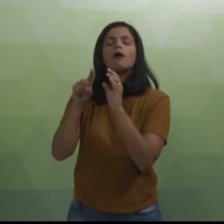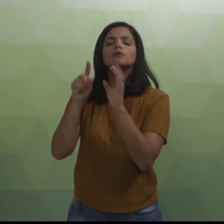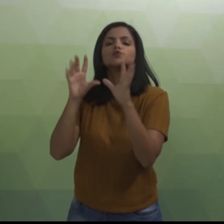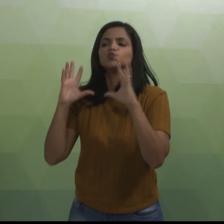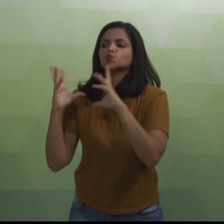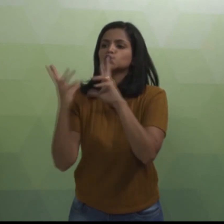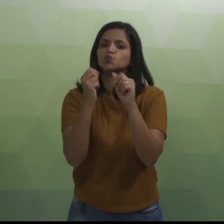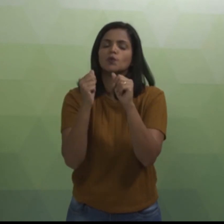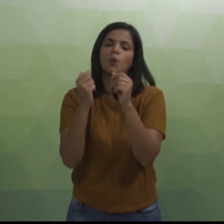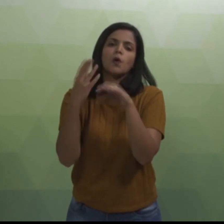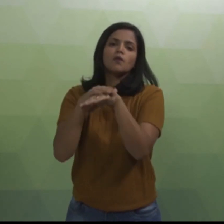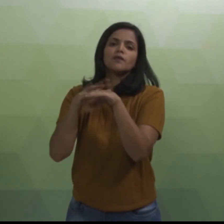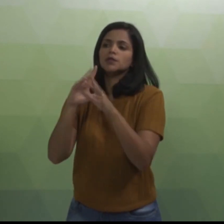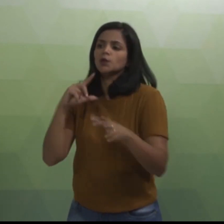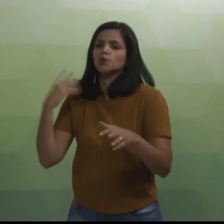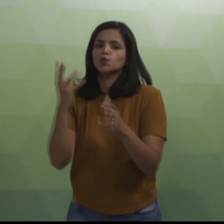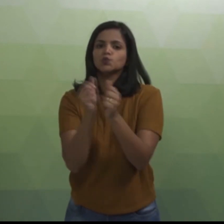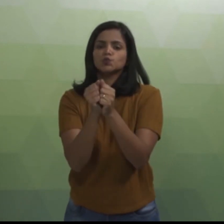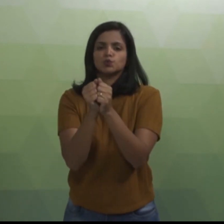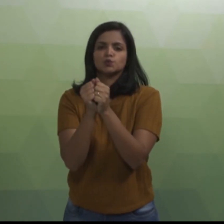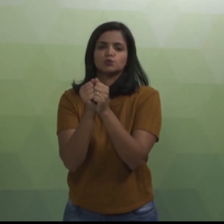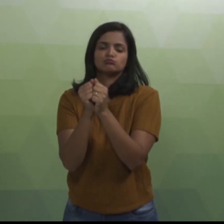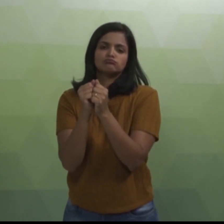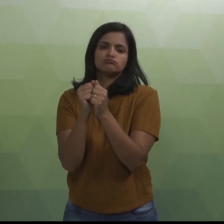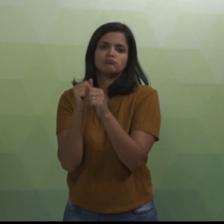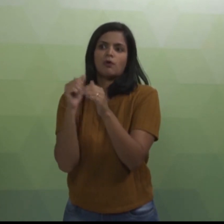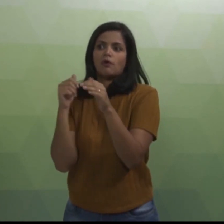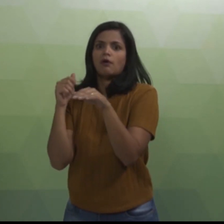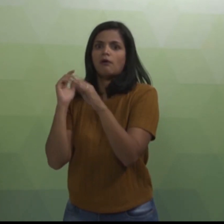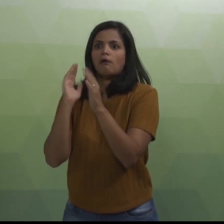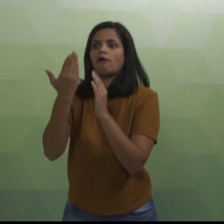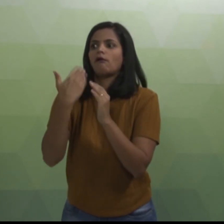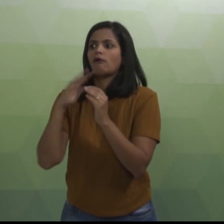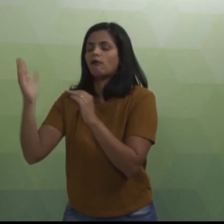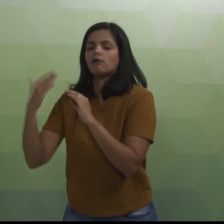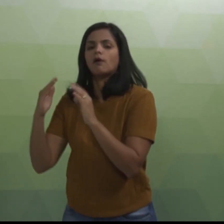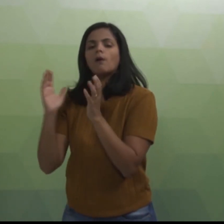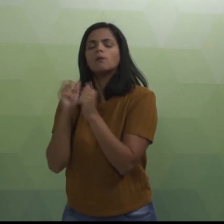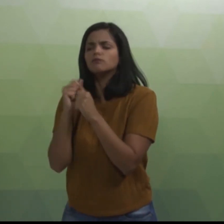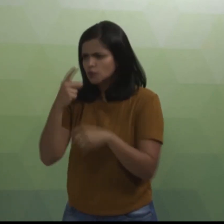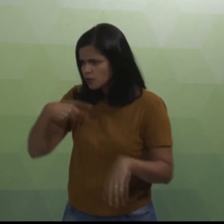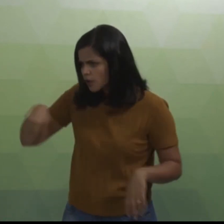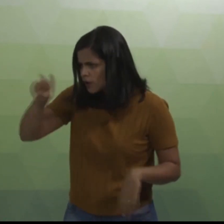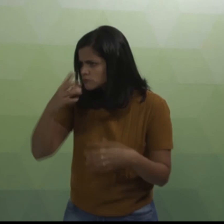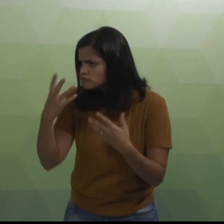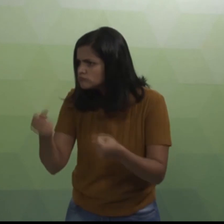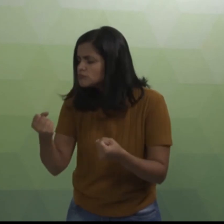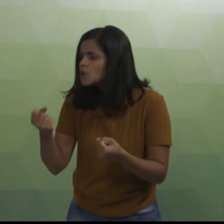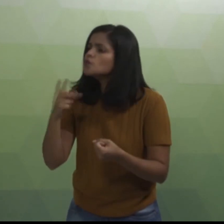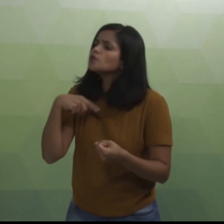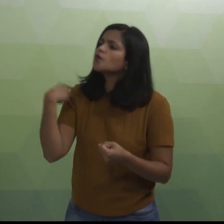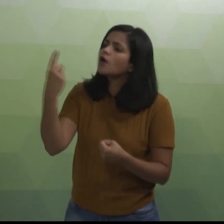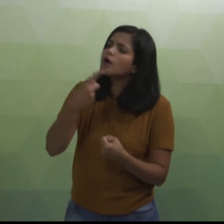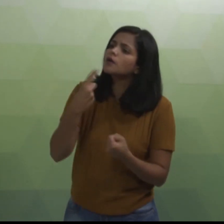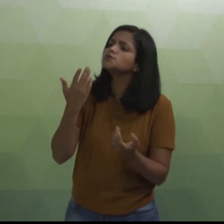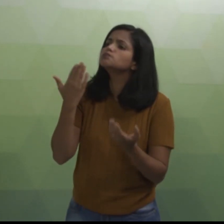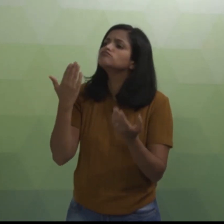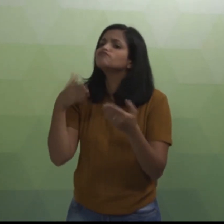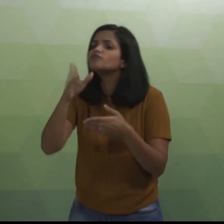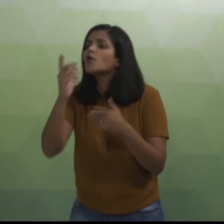Então, temos ali um grupo, onde pode ser feito perguntas. Nós aceitamos?